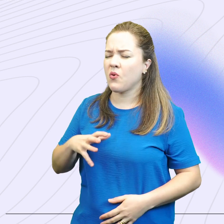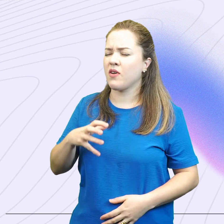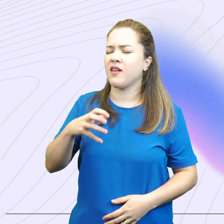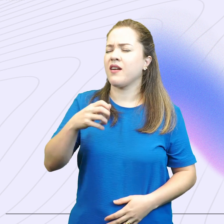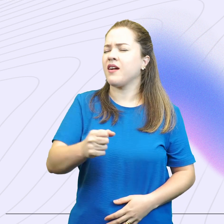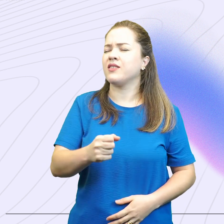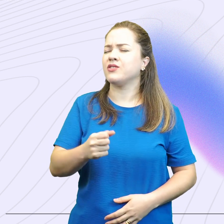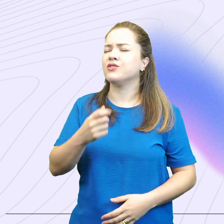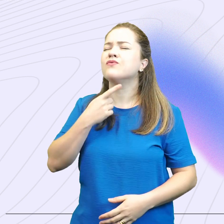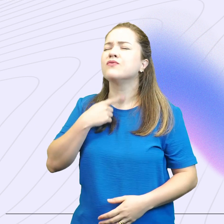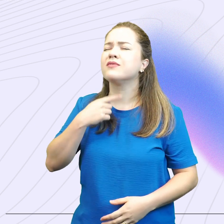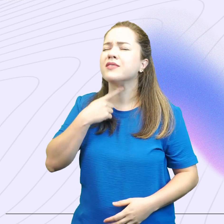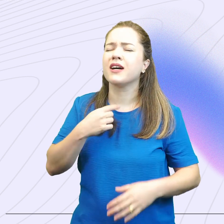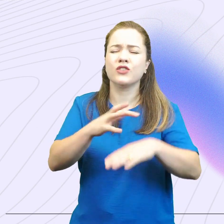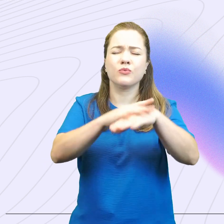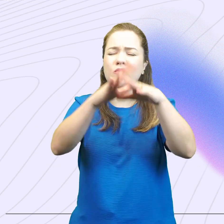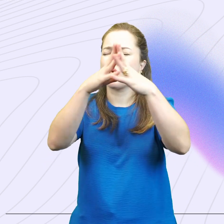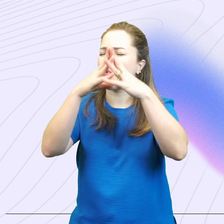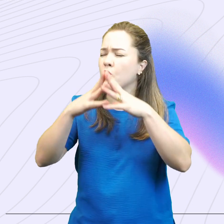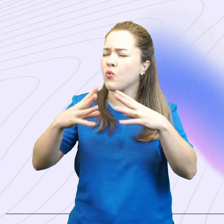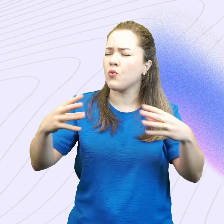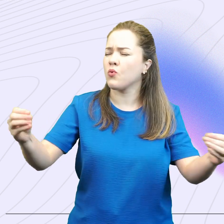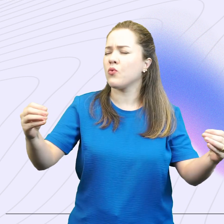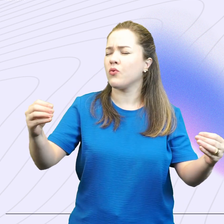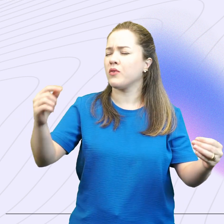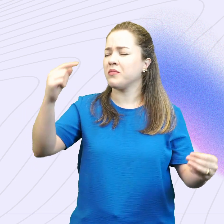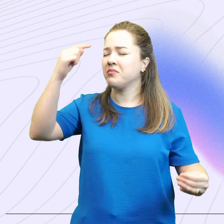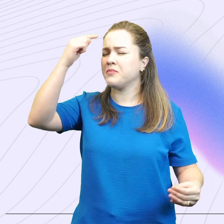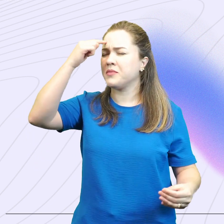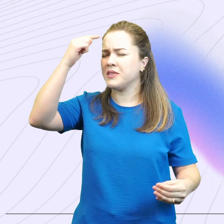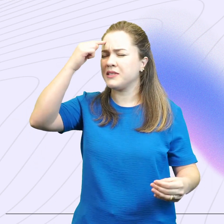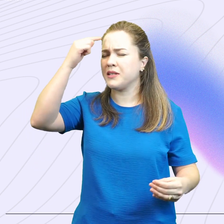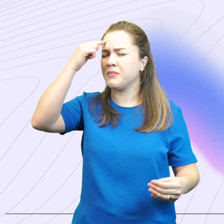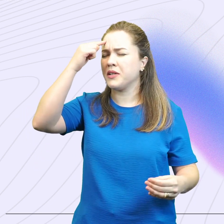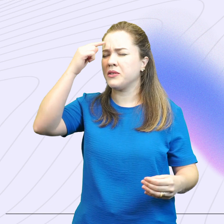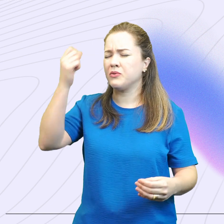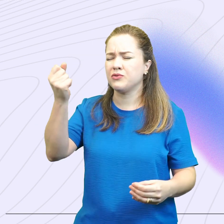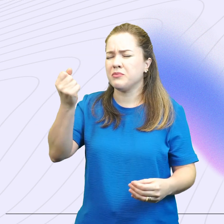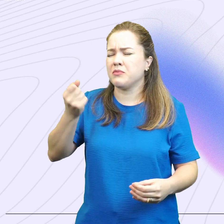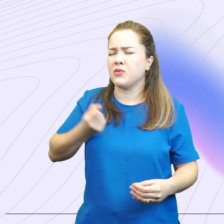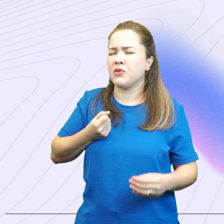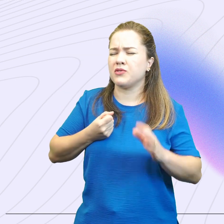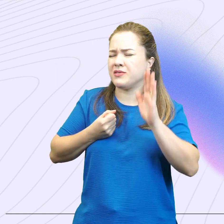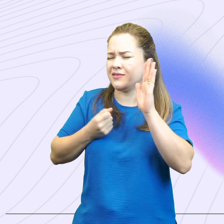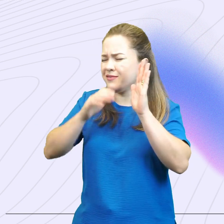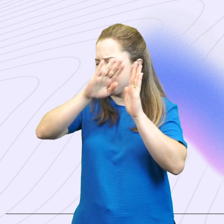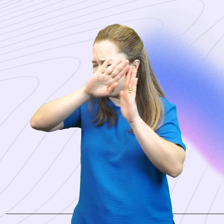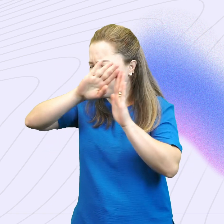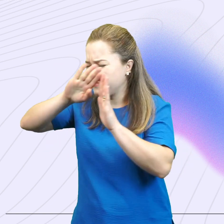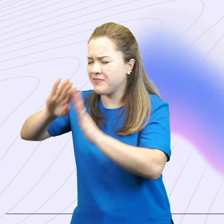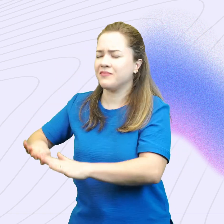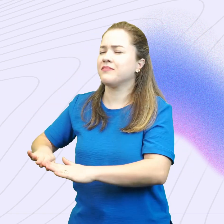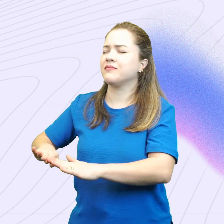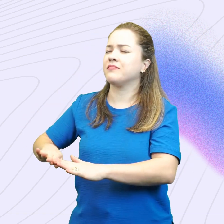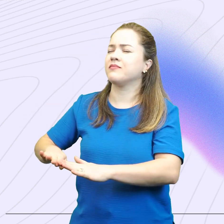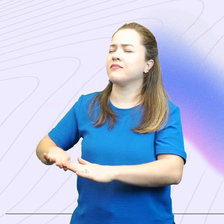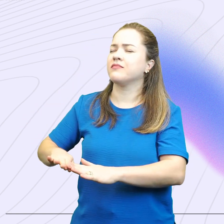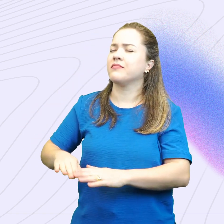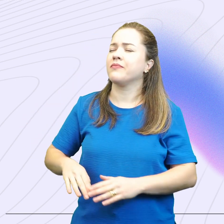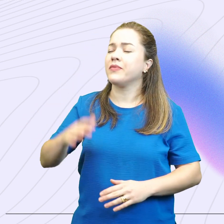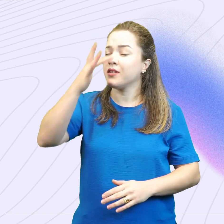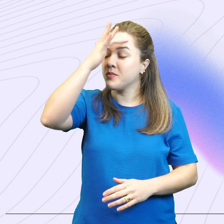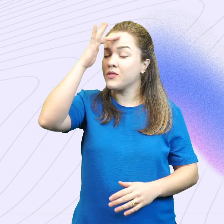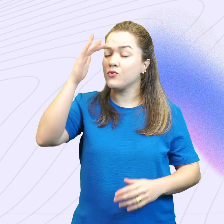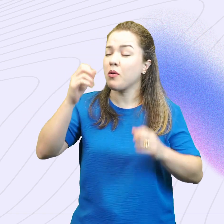de ousadia, Senhor, para repreender pensamentos suicidas, pensamentos que não provêm do Senhor, que as pessoas